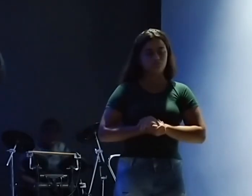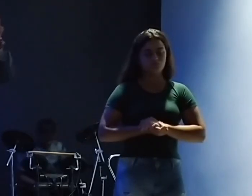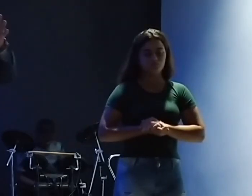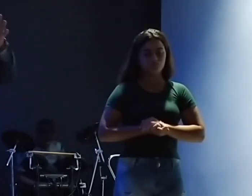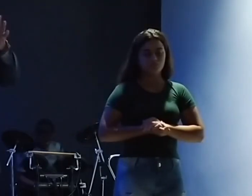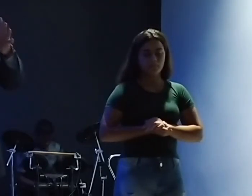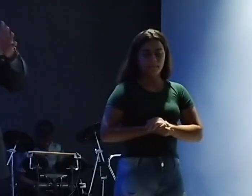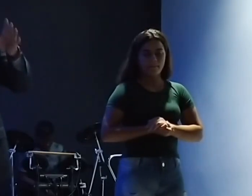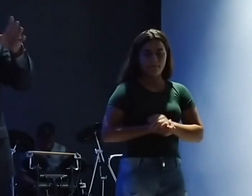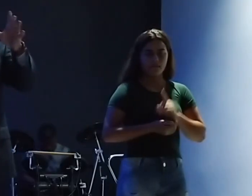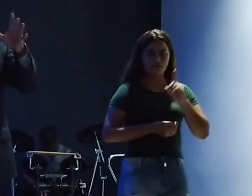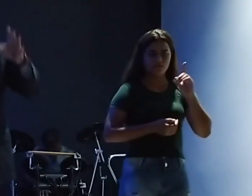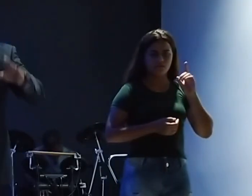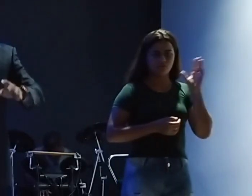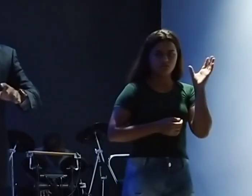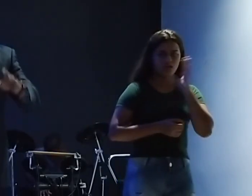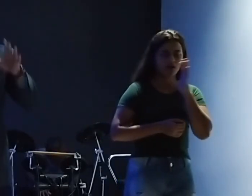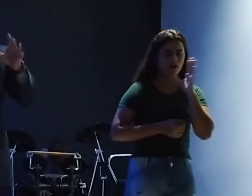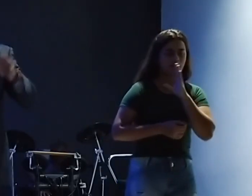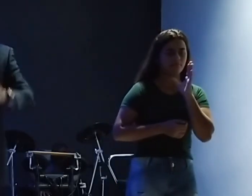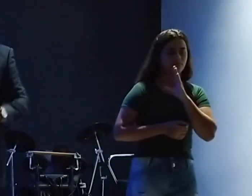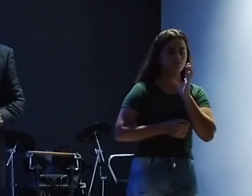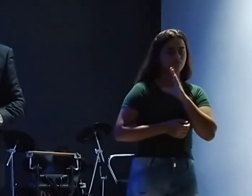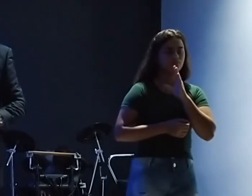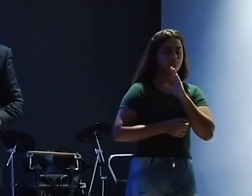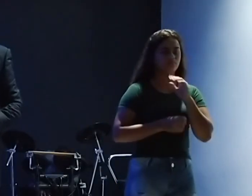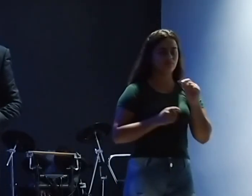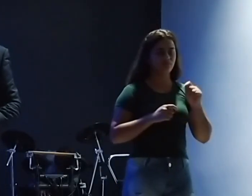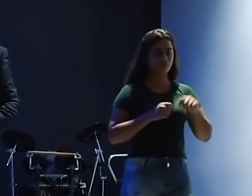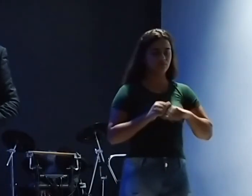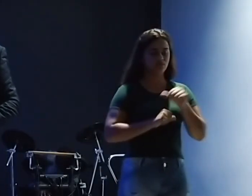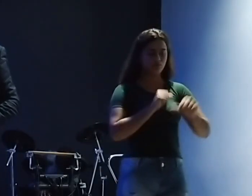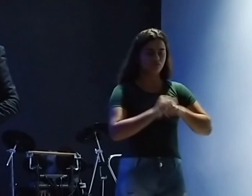Deus tem pressa para fazer o que tem para fazer na sua vida.